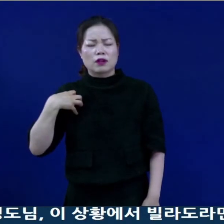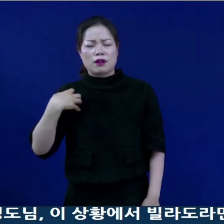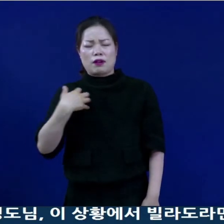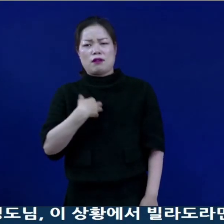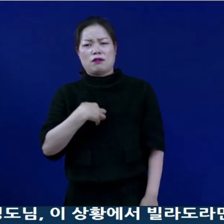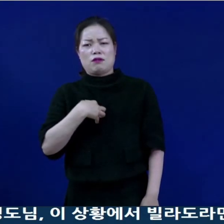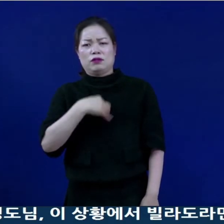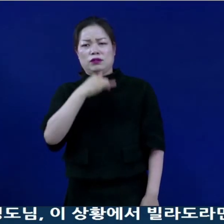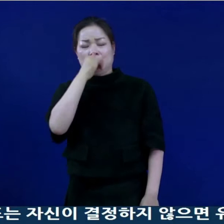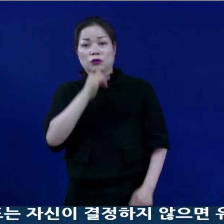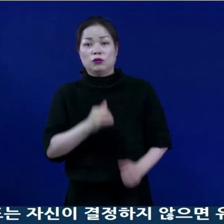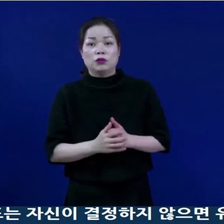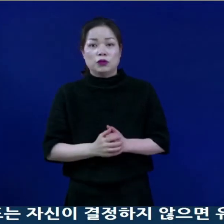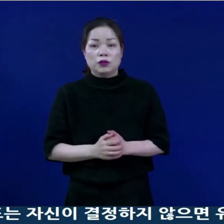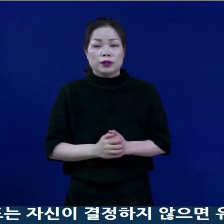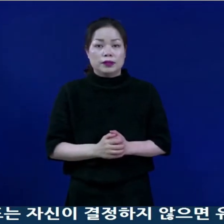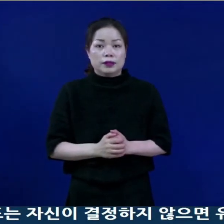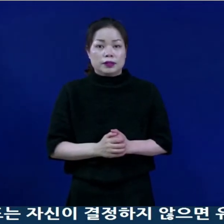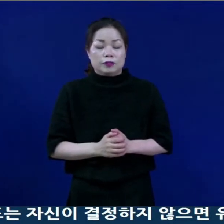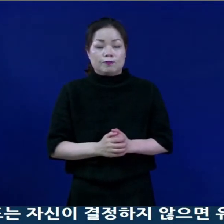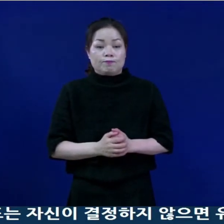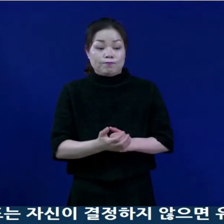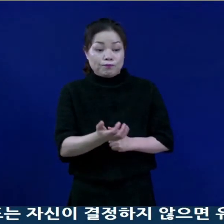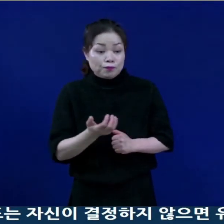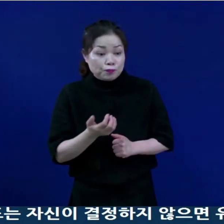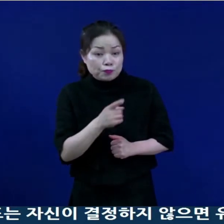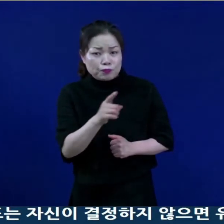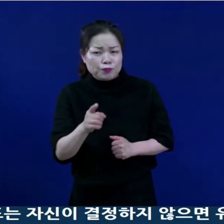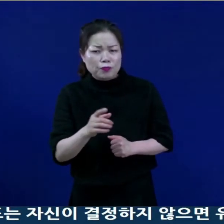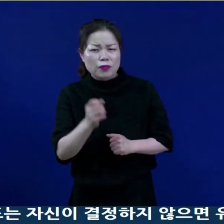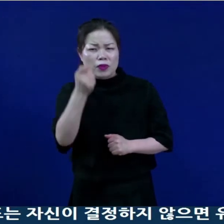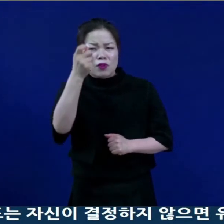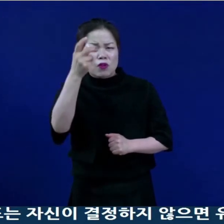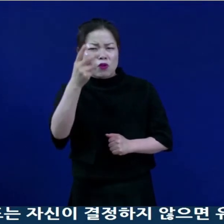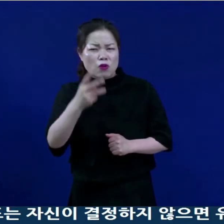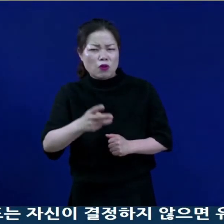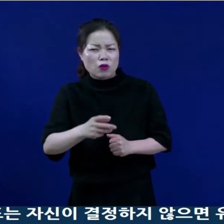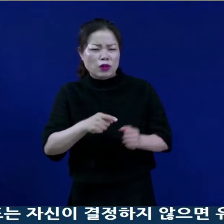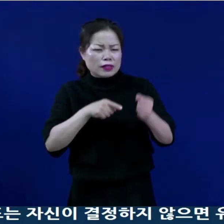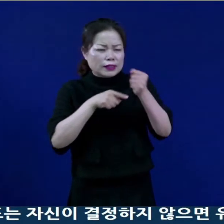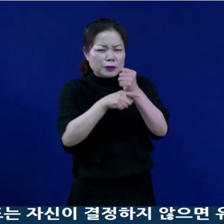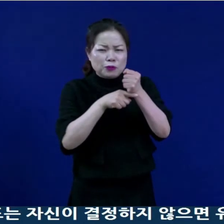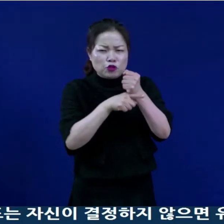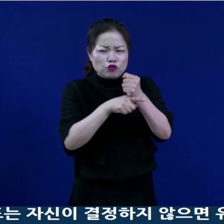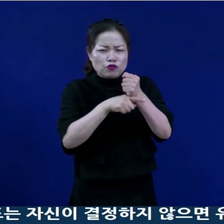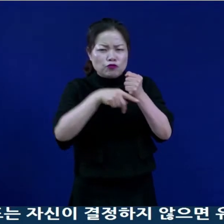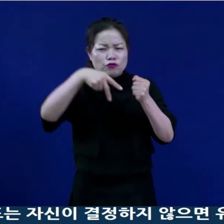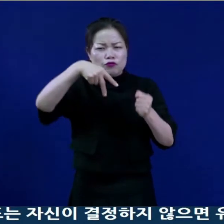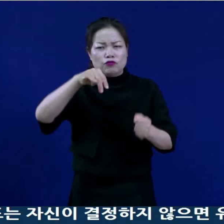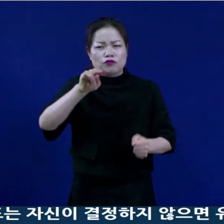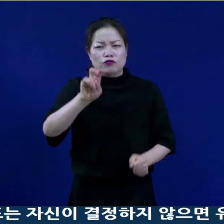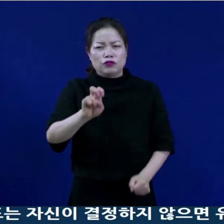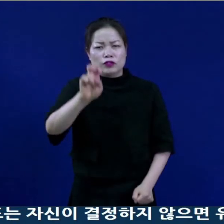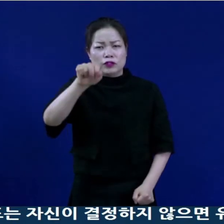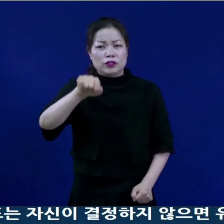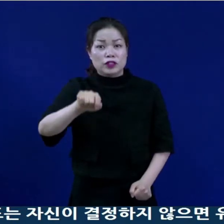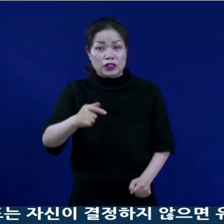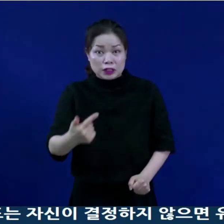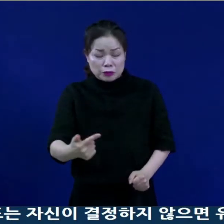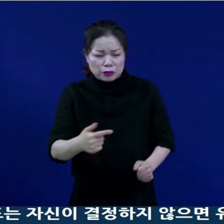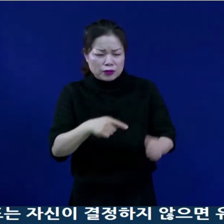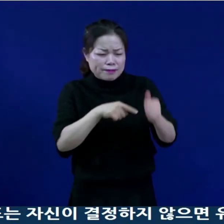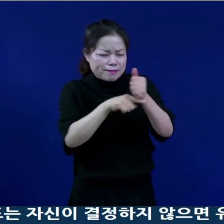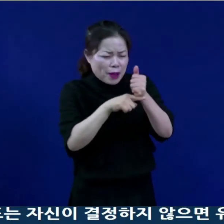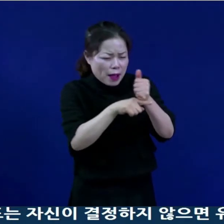있었습니다. 앞서 보았지만 여러 차례 신문 과정을 통해서 결코 예수님이 범죄자가 아니다,